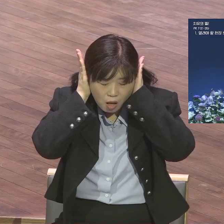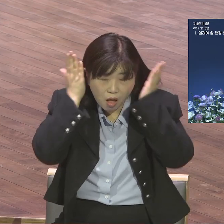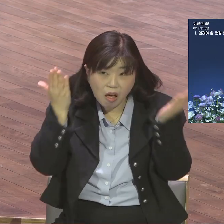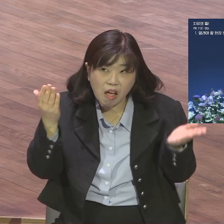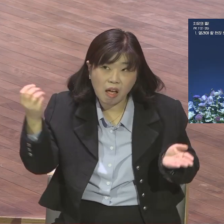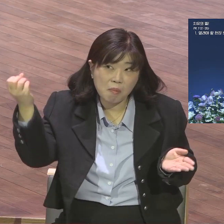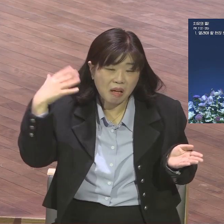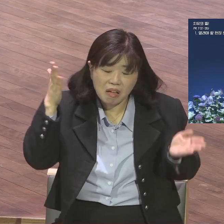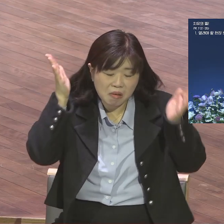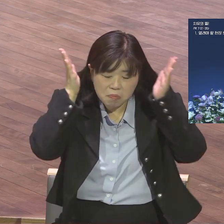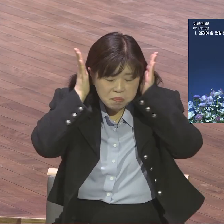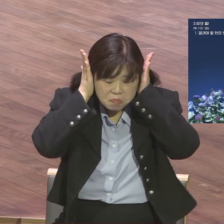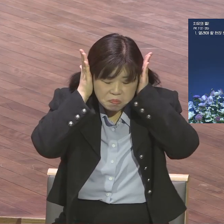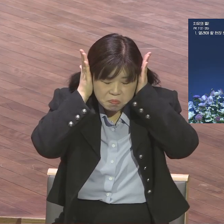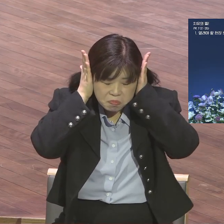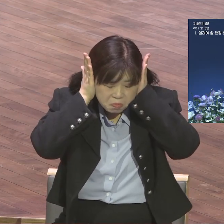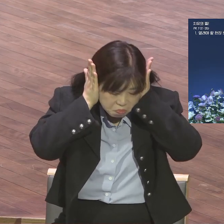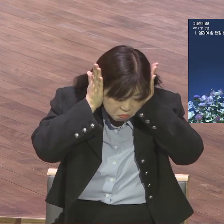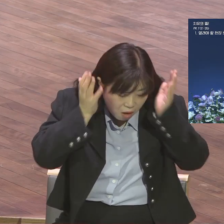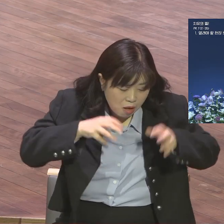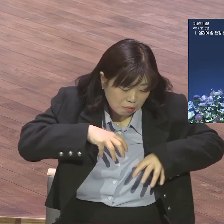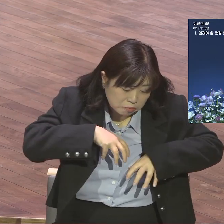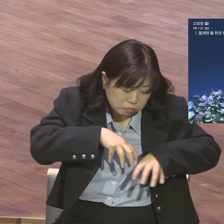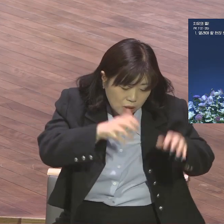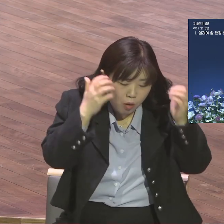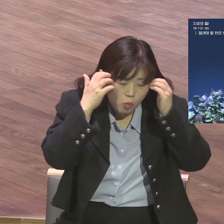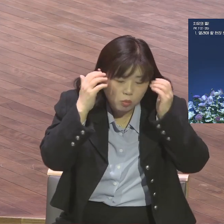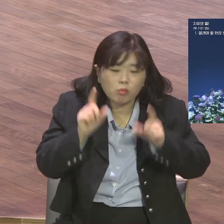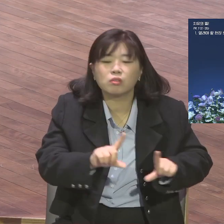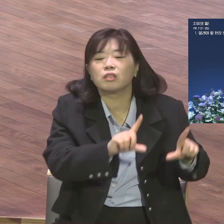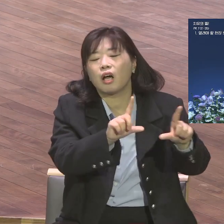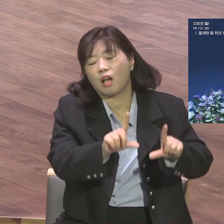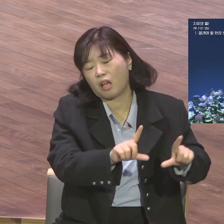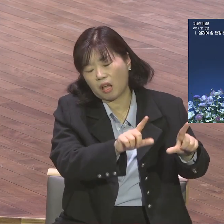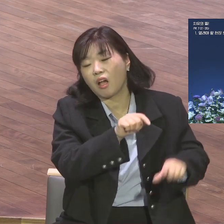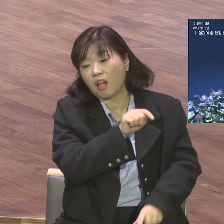눈과 귀를 열어주는 것이 뭐냐?